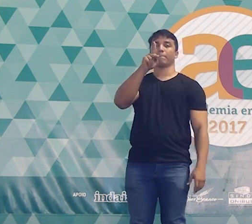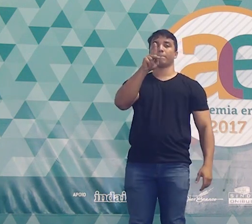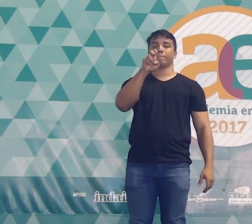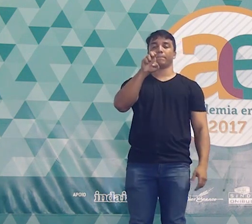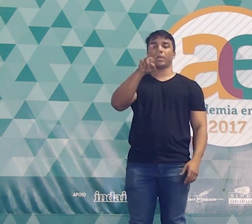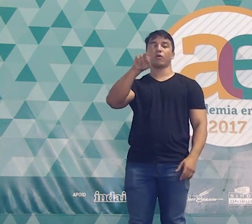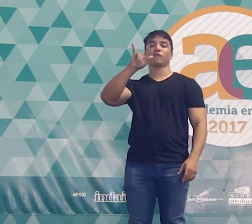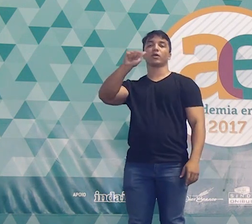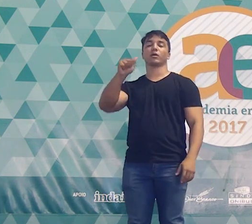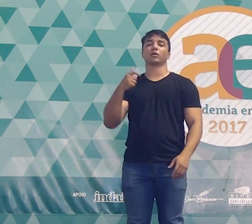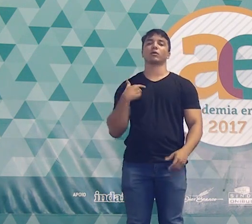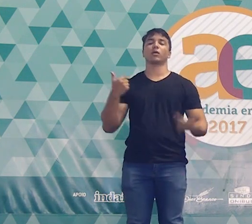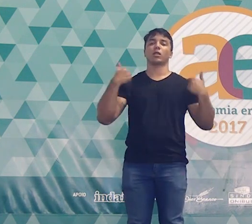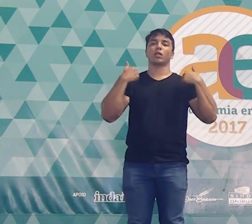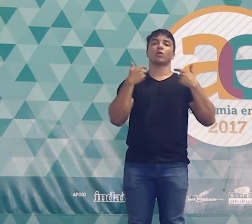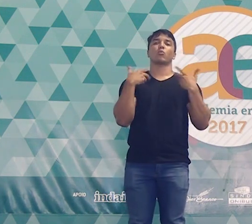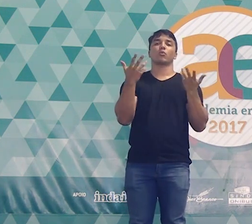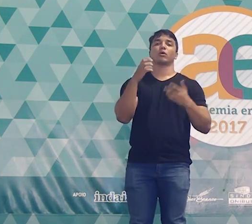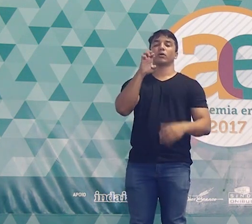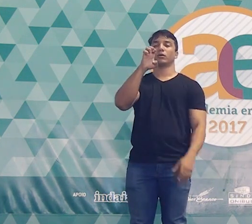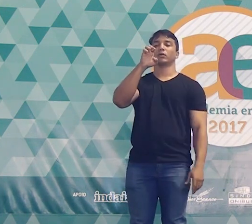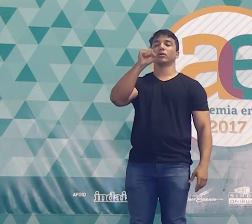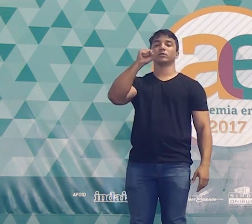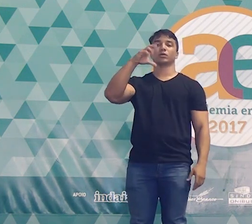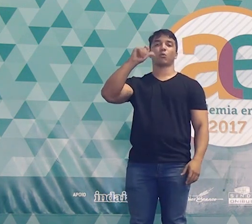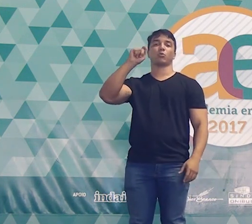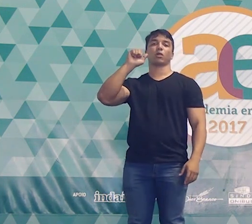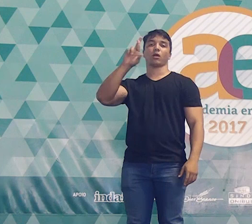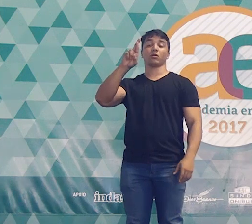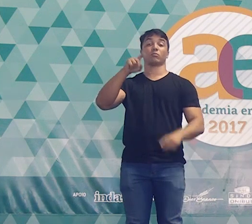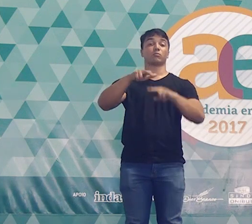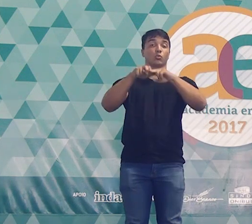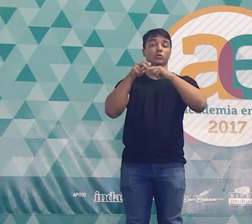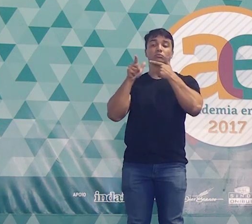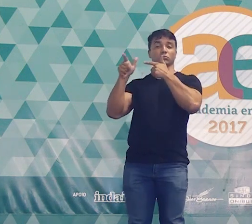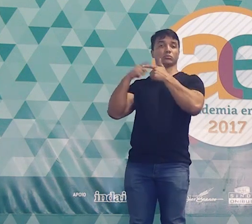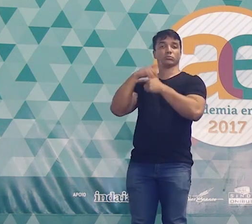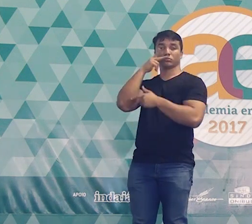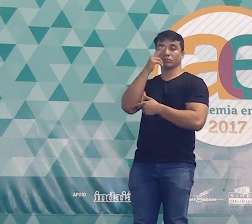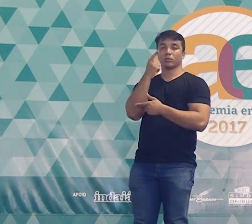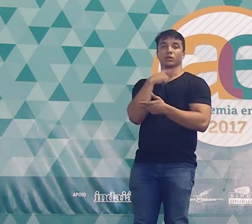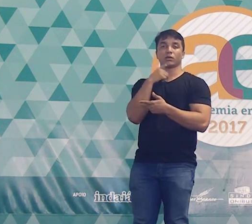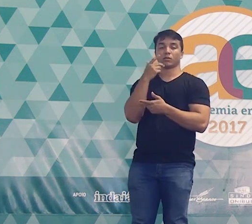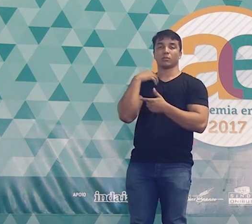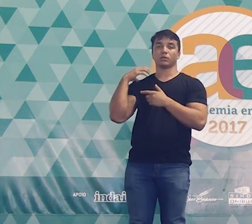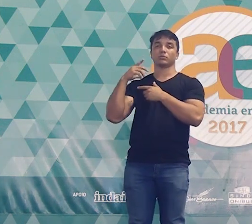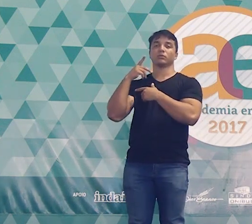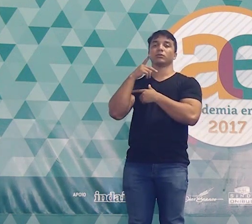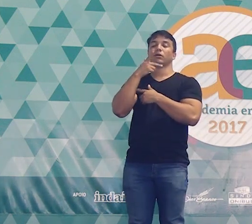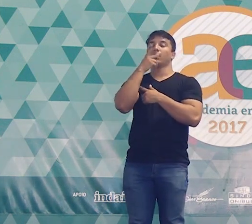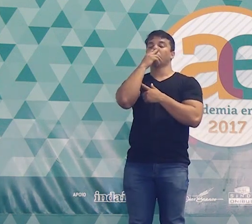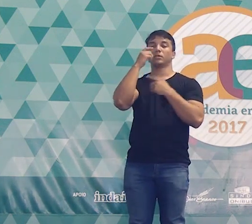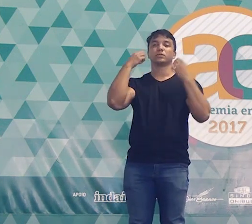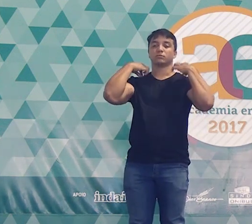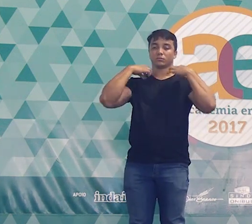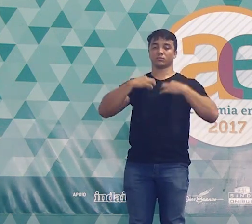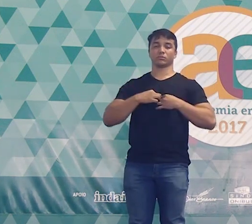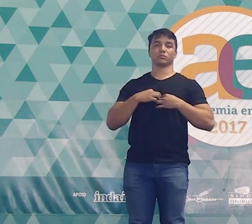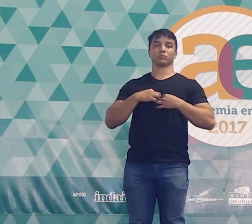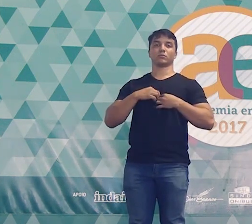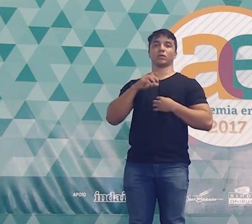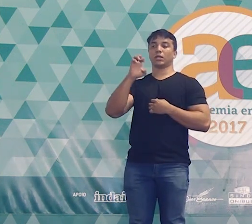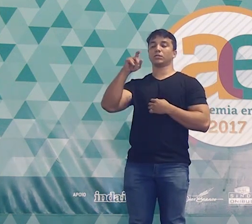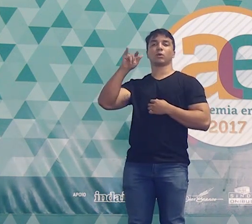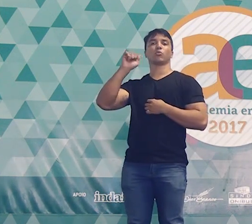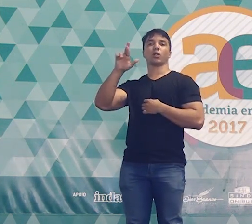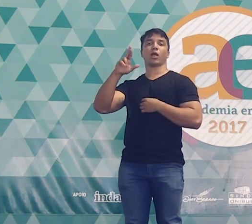Pélvica. Como é o nome dessa? Escapular. Por isso que aquele ornamento católico é chamado de escapulário, porque fica